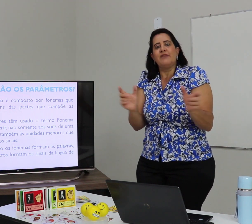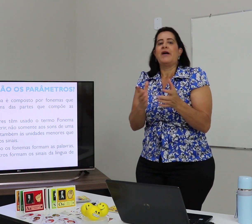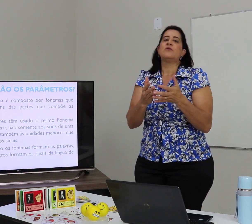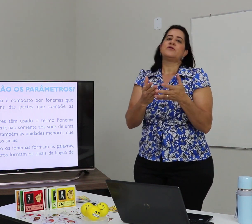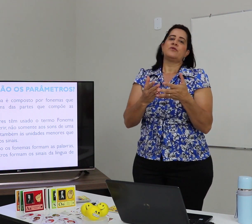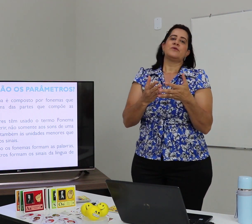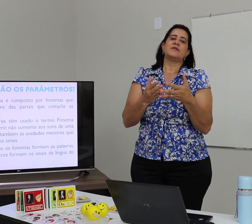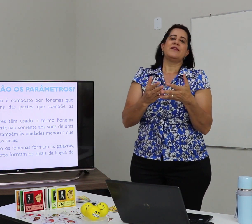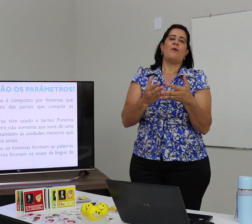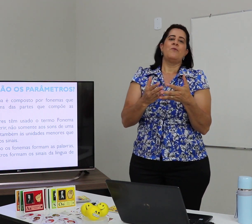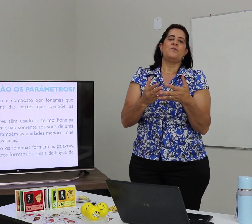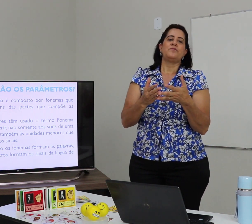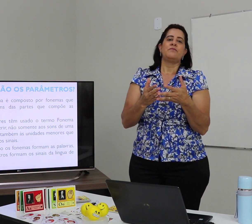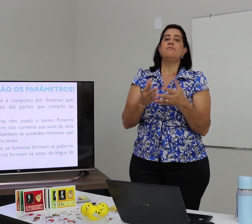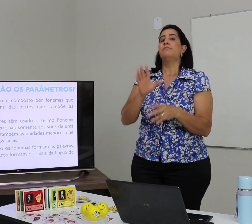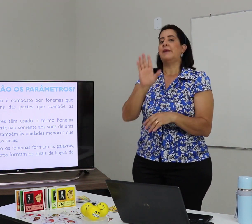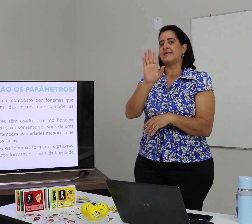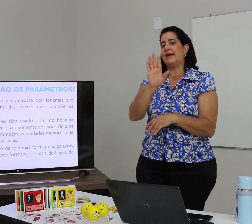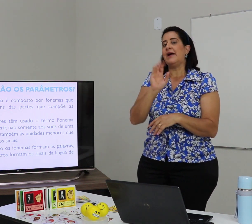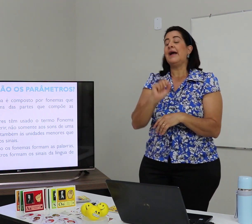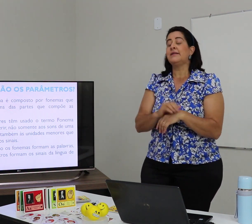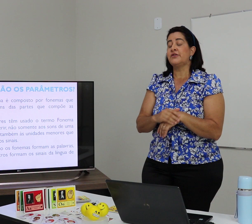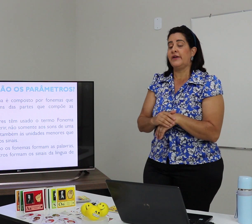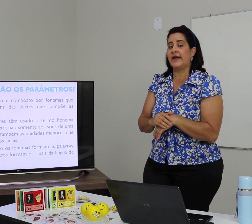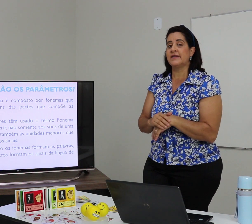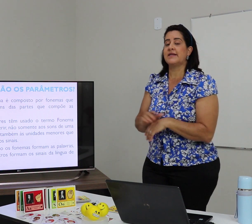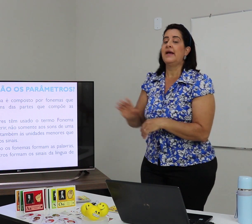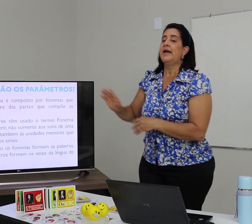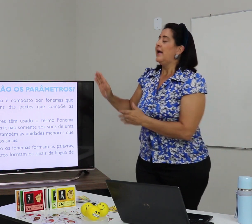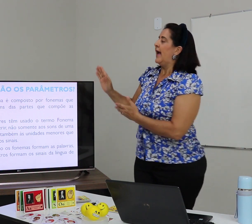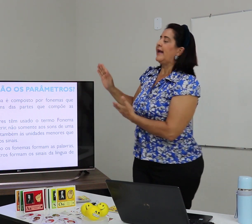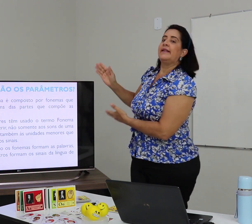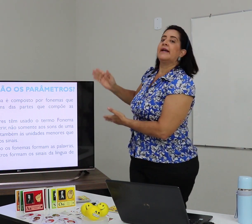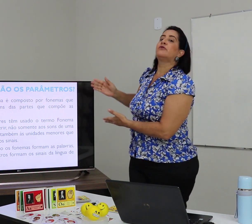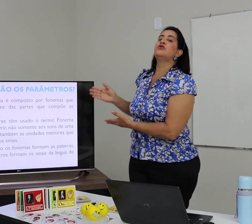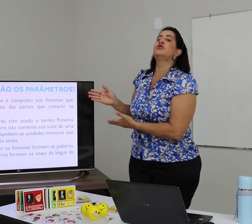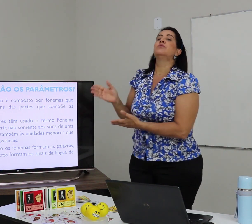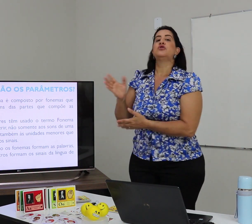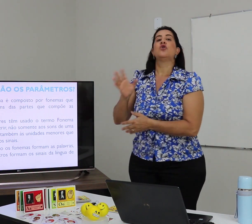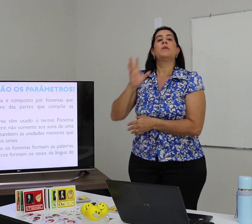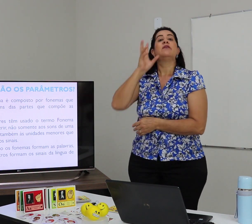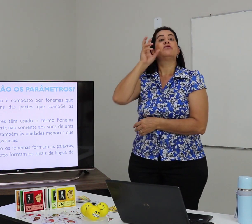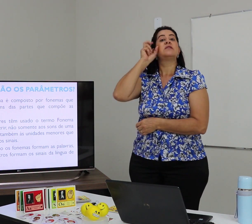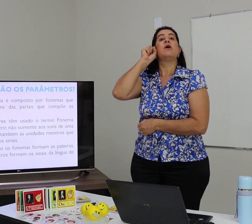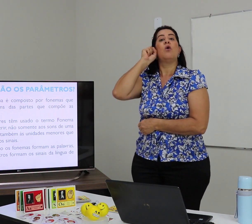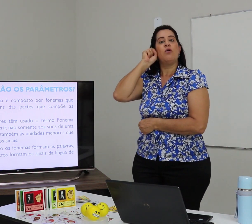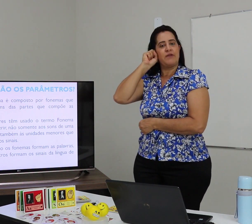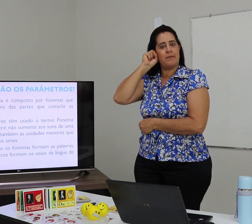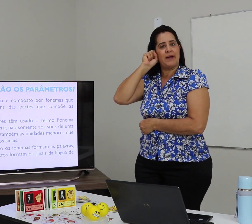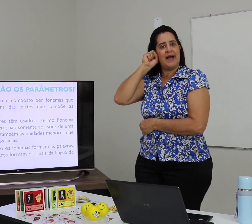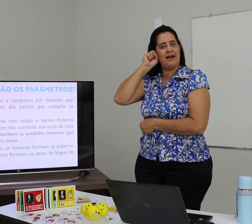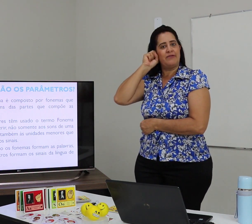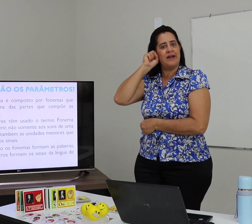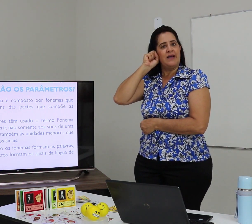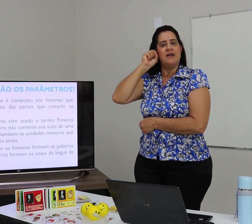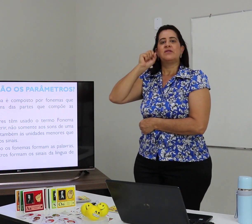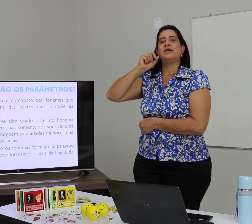vai construir o sinal. Mas a diferença é que dentro de um idioma que você ouve a palavra, você